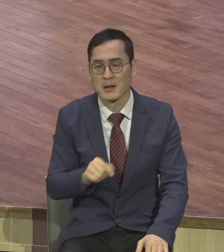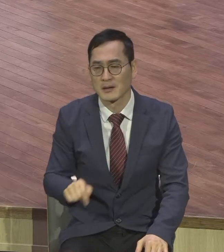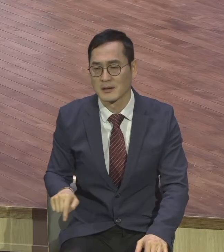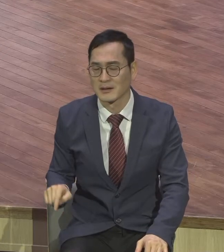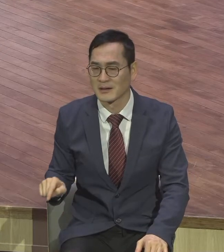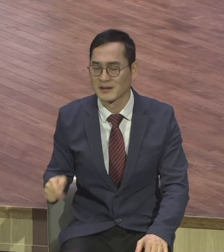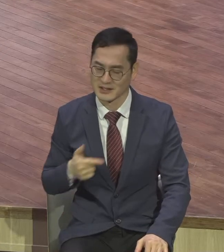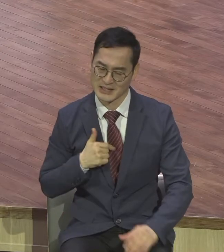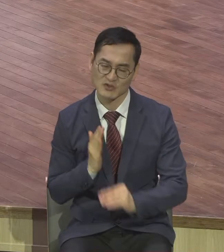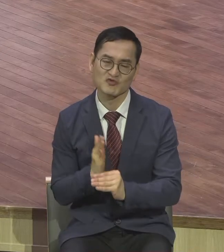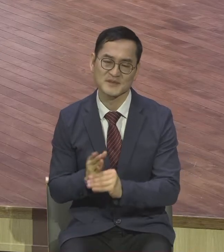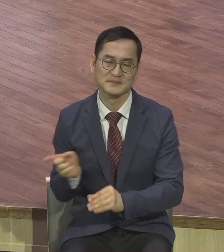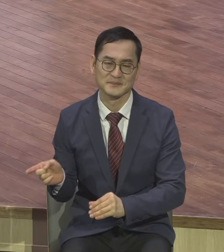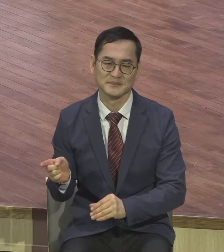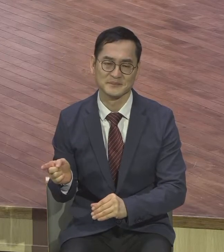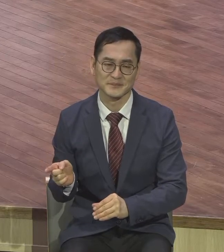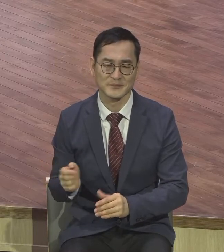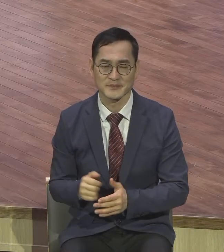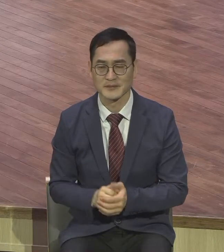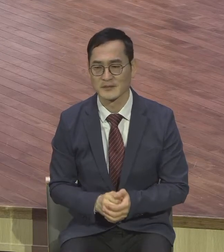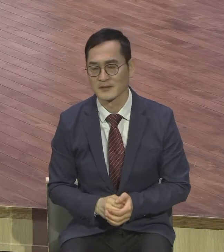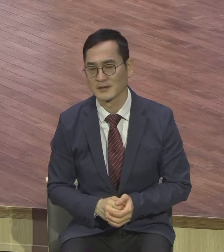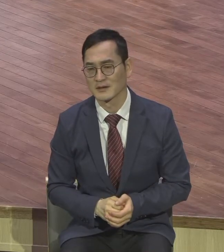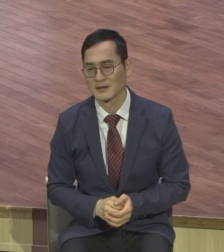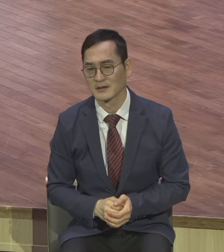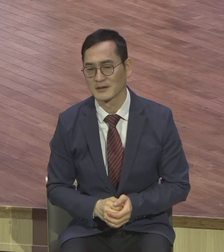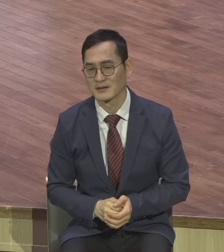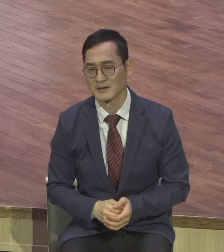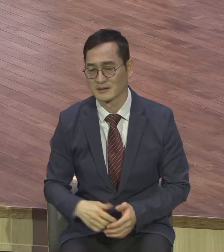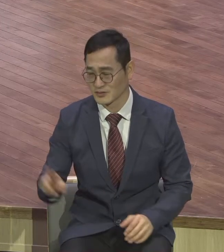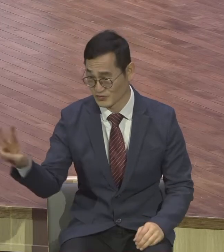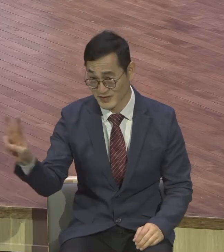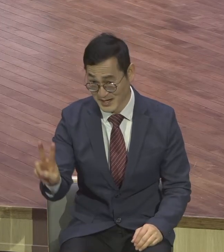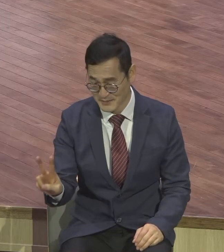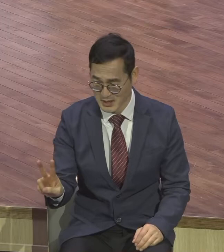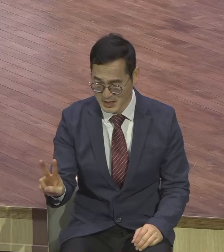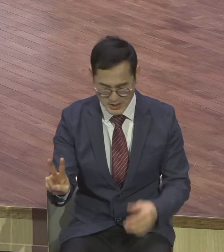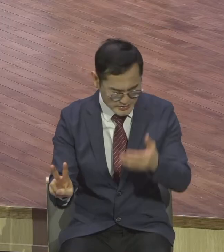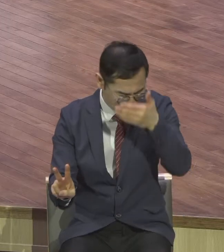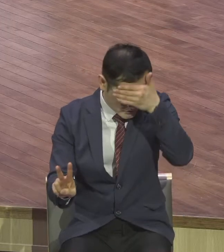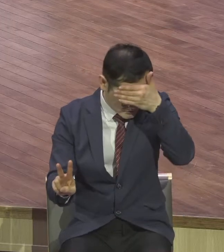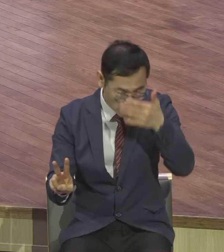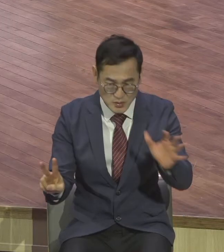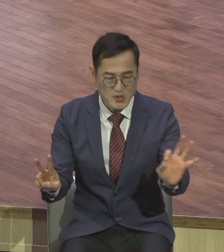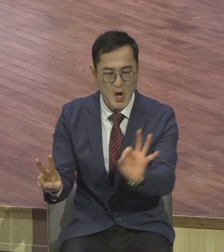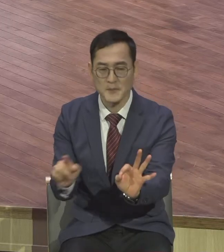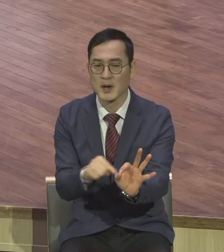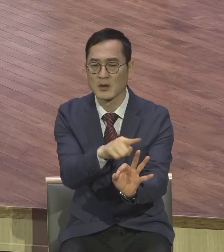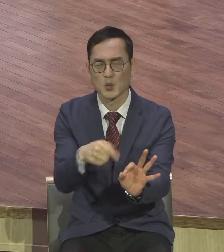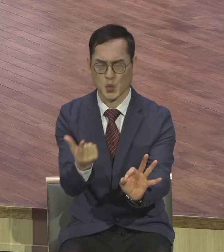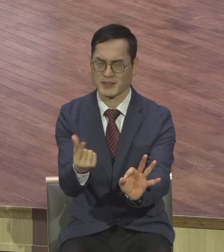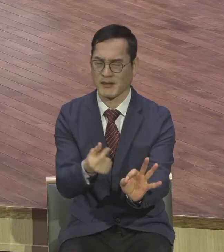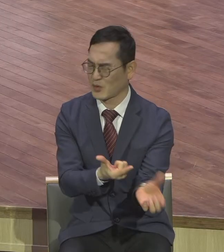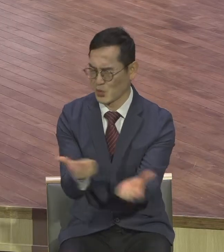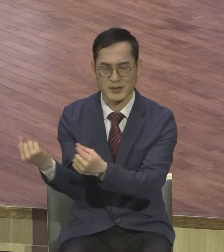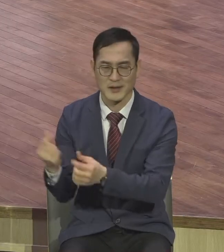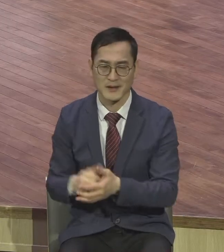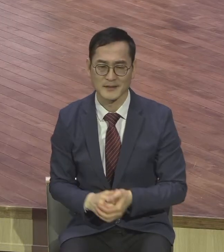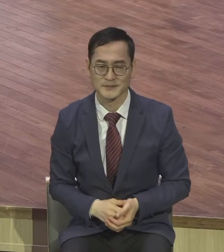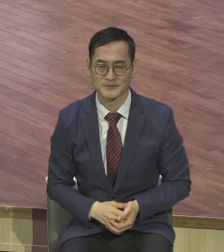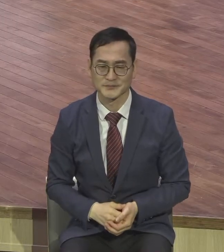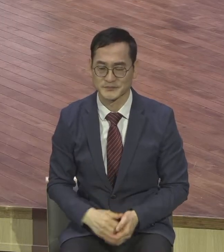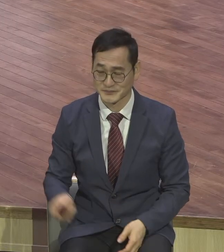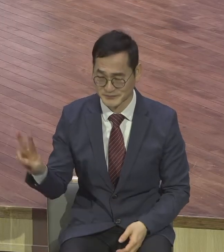그런데 이런 모습은 다른 예수님의 제자들도 똑같았어요 보면 24절에 보면 야고보와